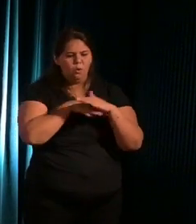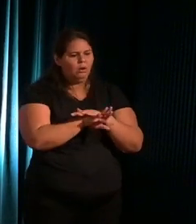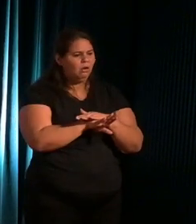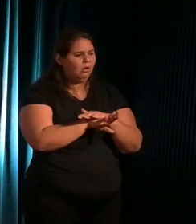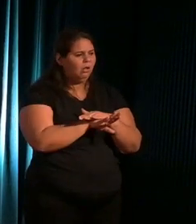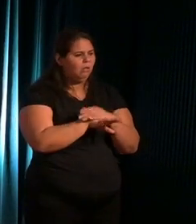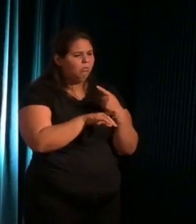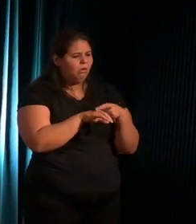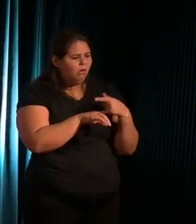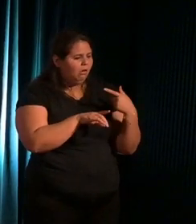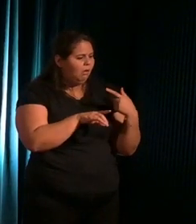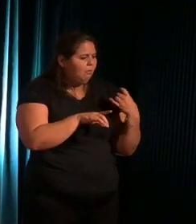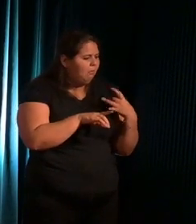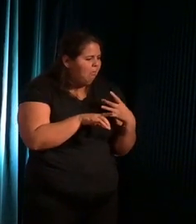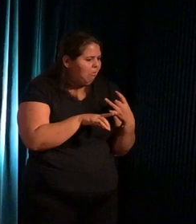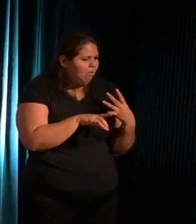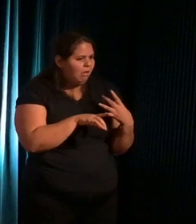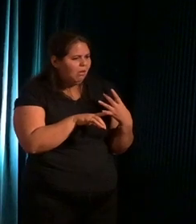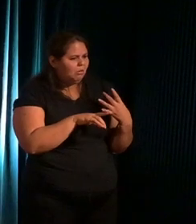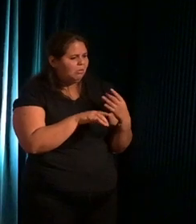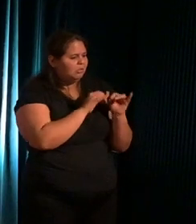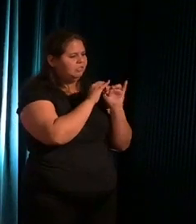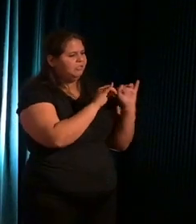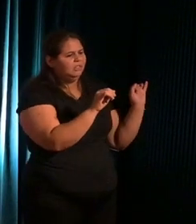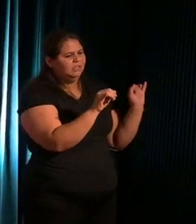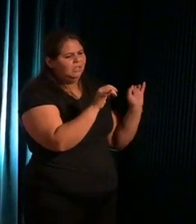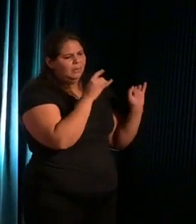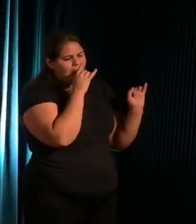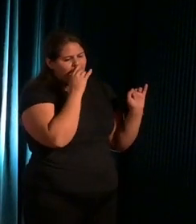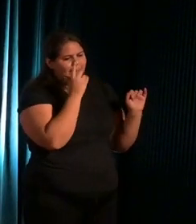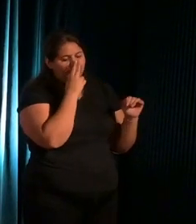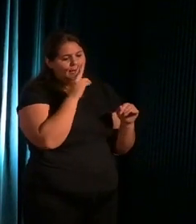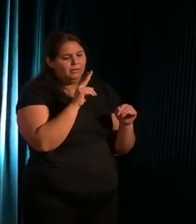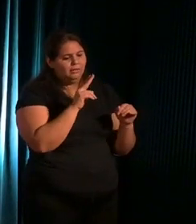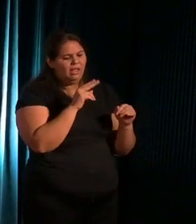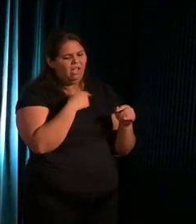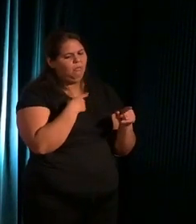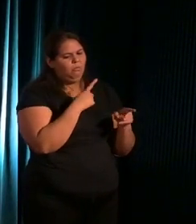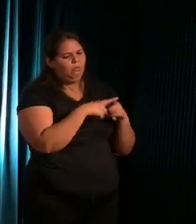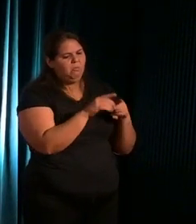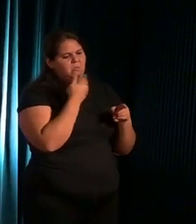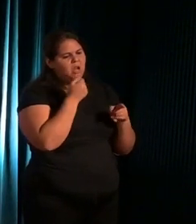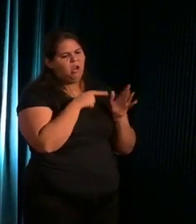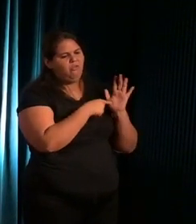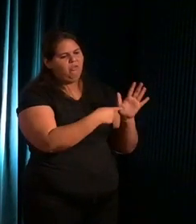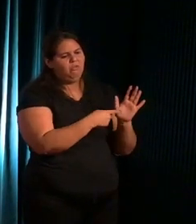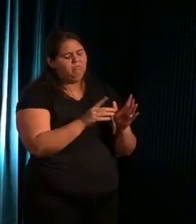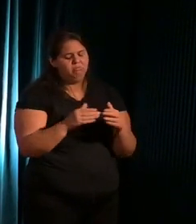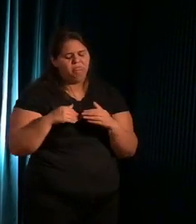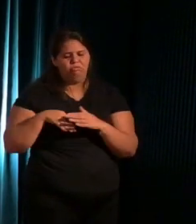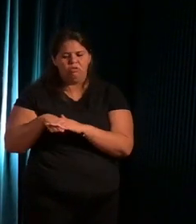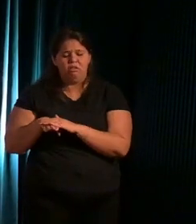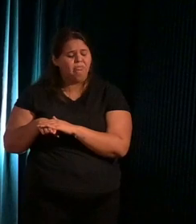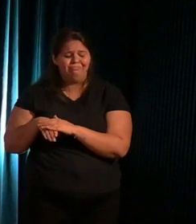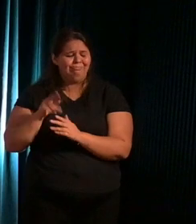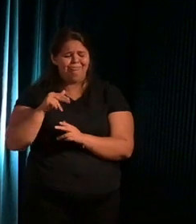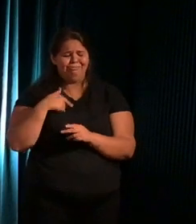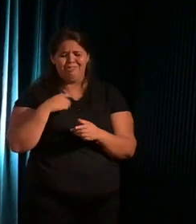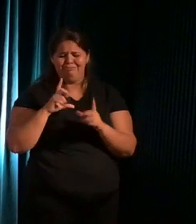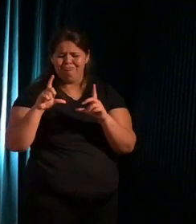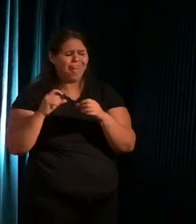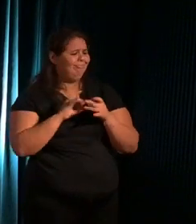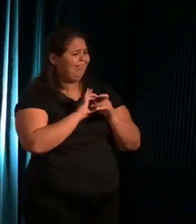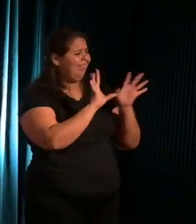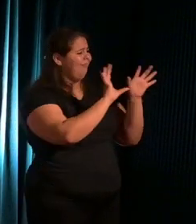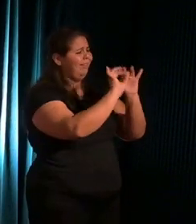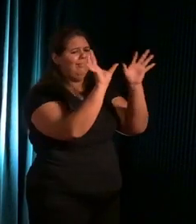uma alusão ou ilusão qualquer a esse resguardo. Não.